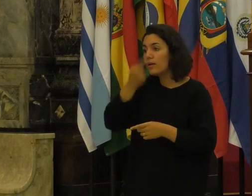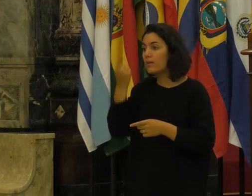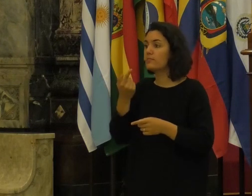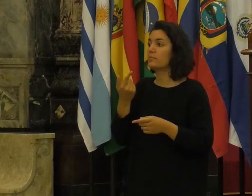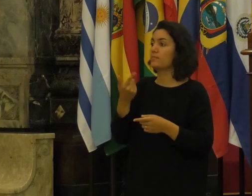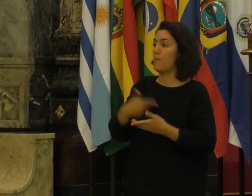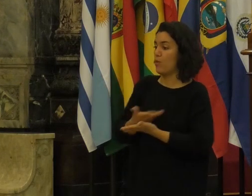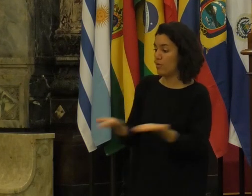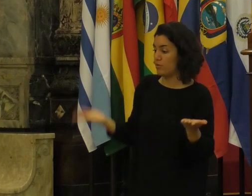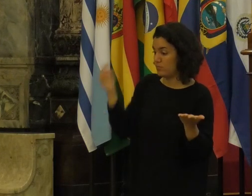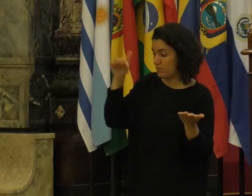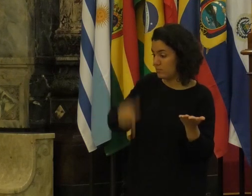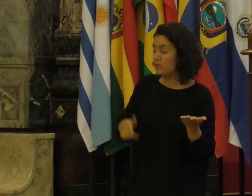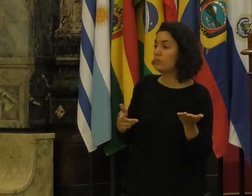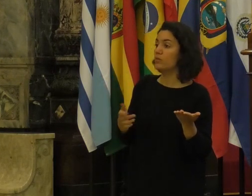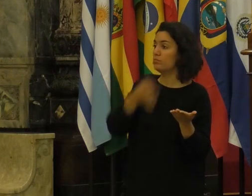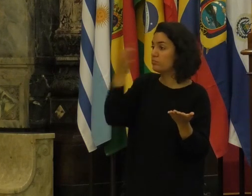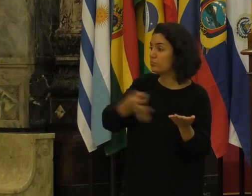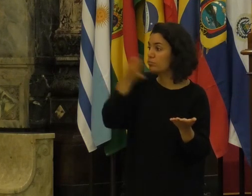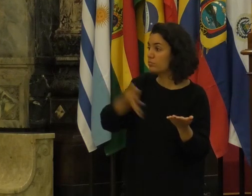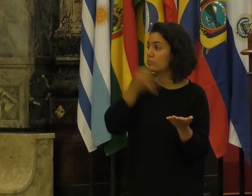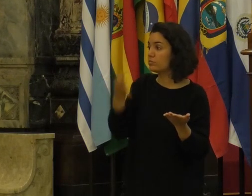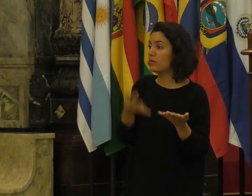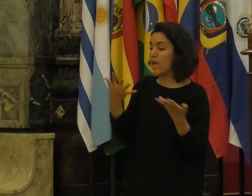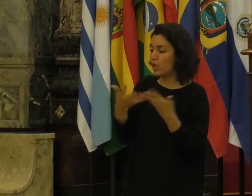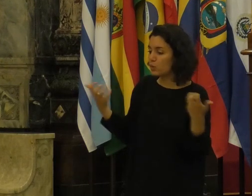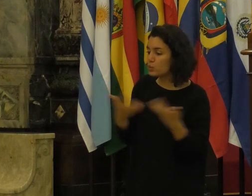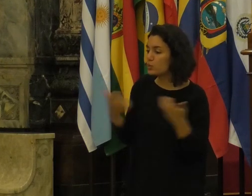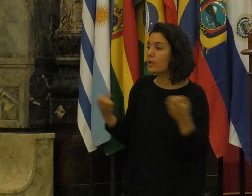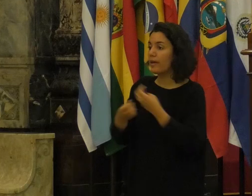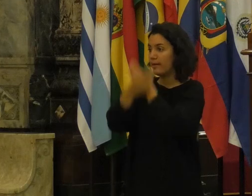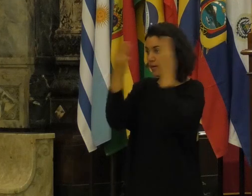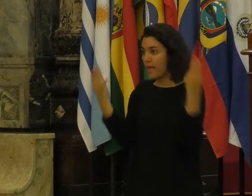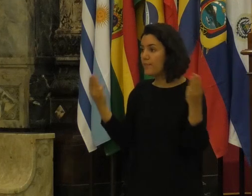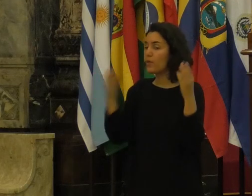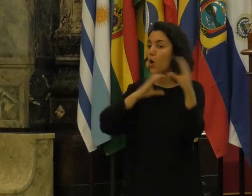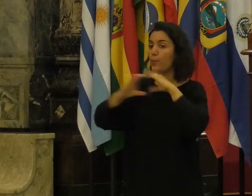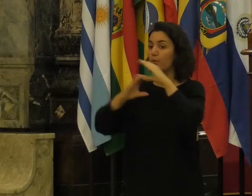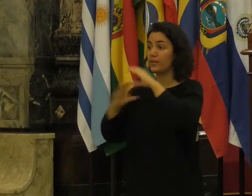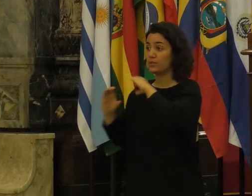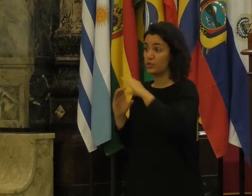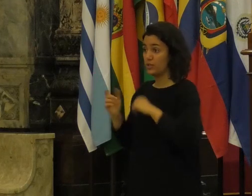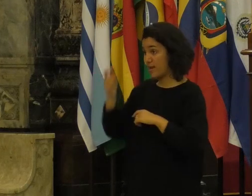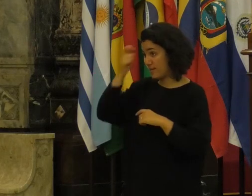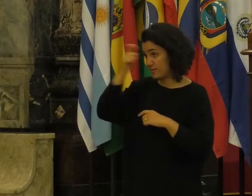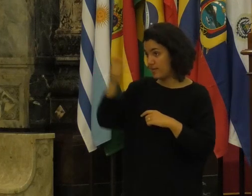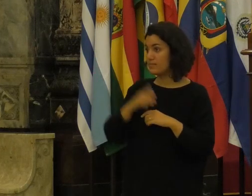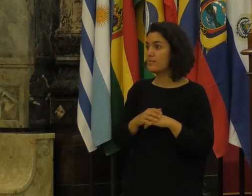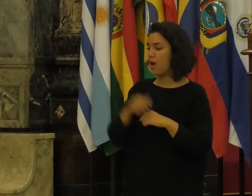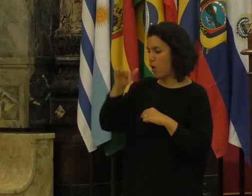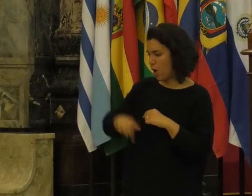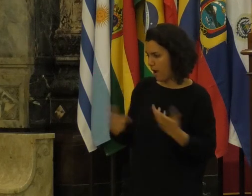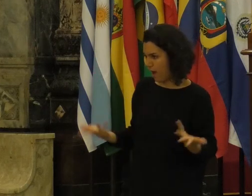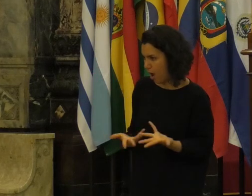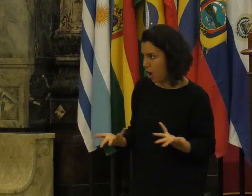presentación nos deja la impresión de que la estructura general de la comunicación de la ciencia que hoy domina no